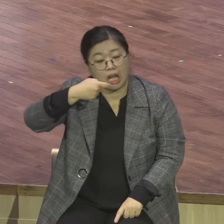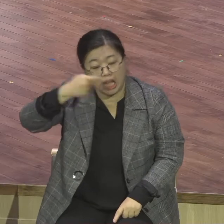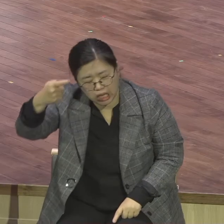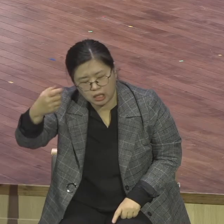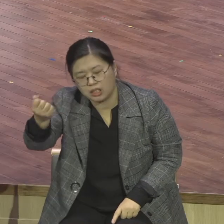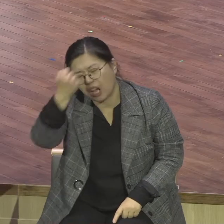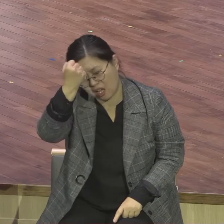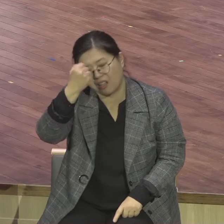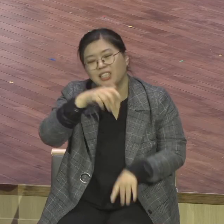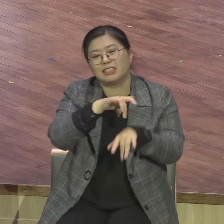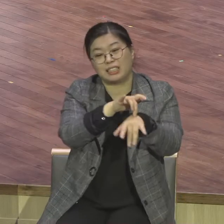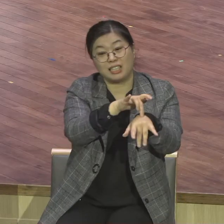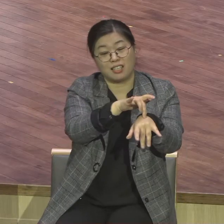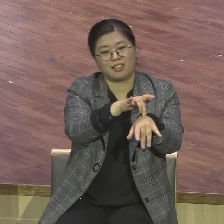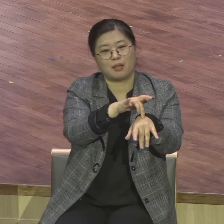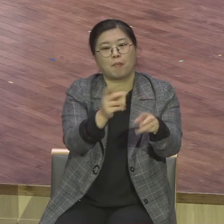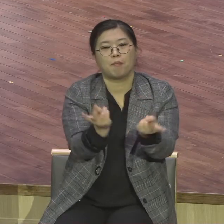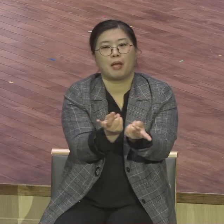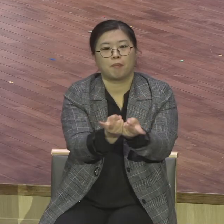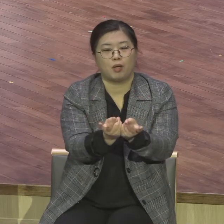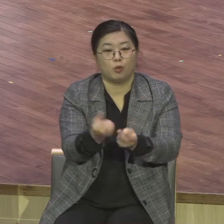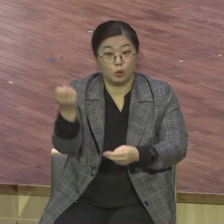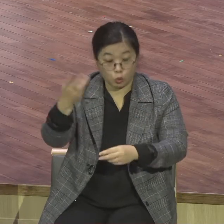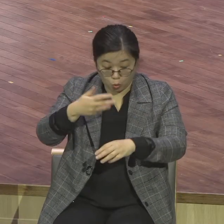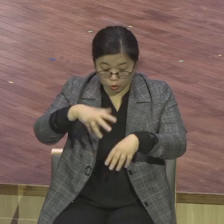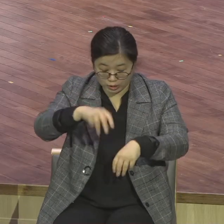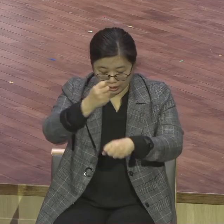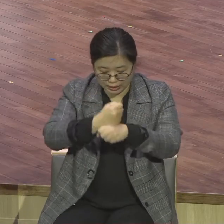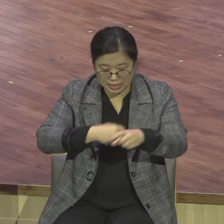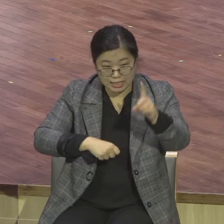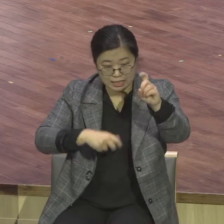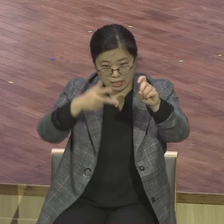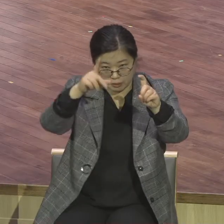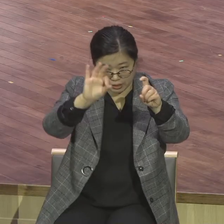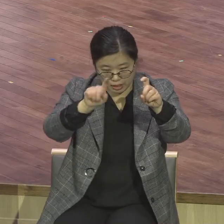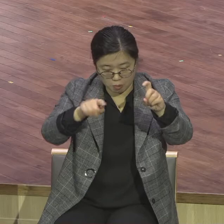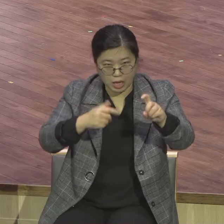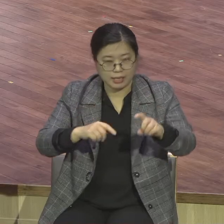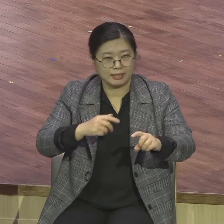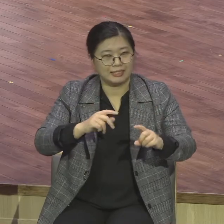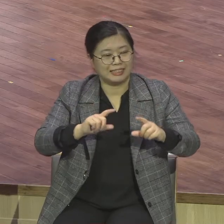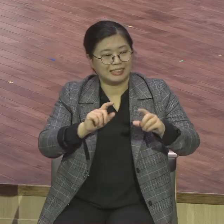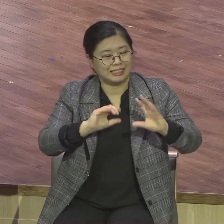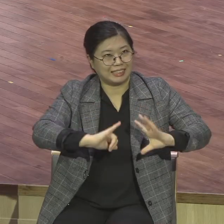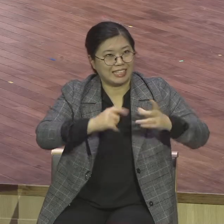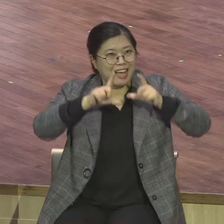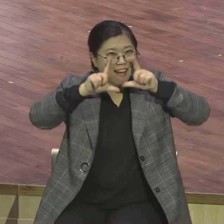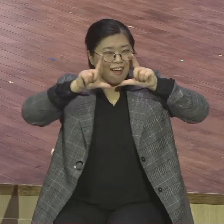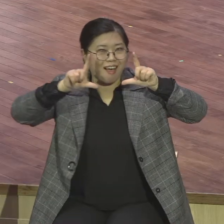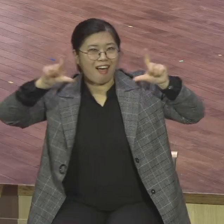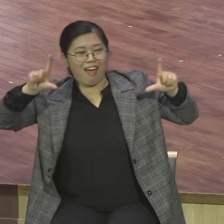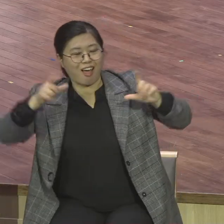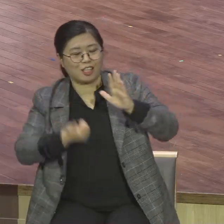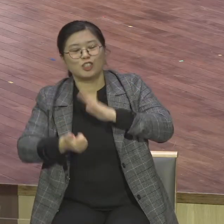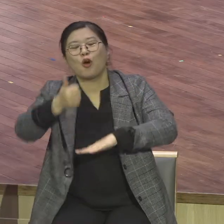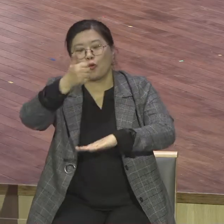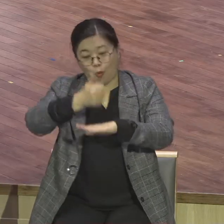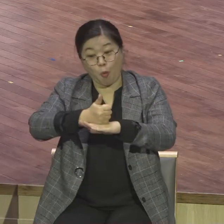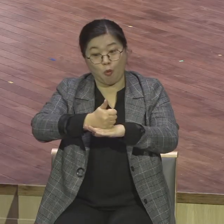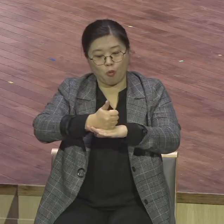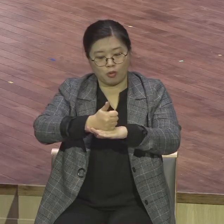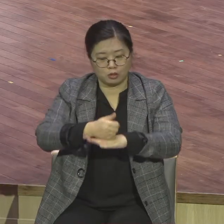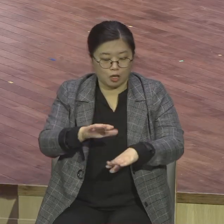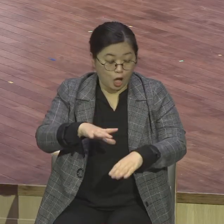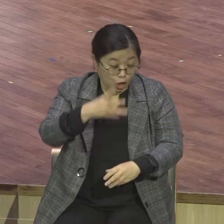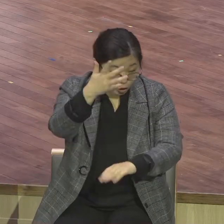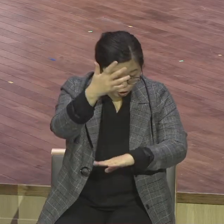성공중심, 창세기 11장에 그런 세상 성공중심 여기에 다 빠지도록 만들어서